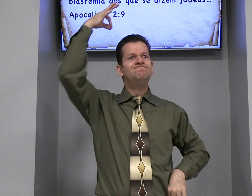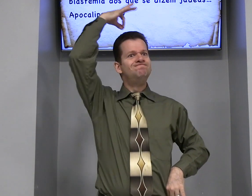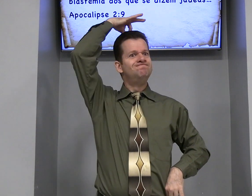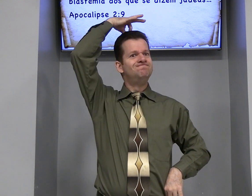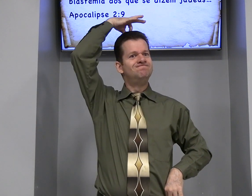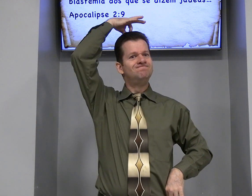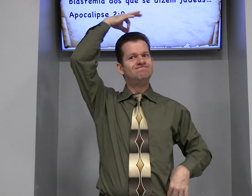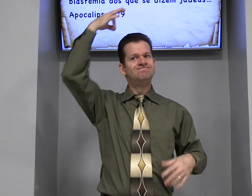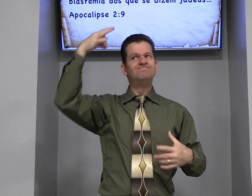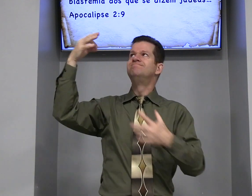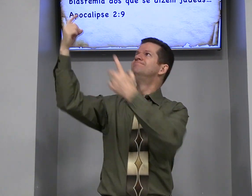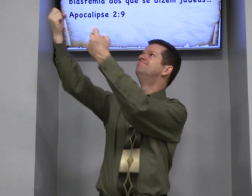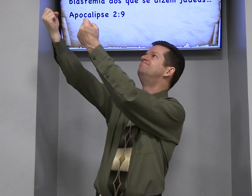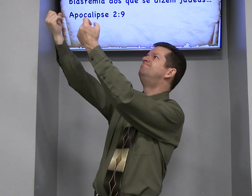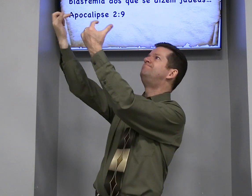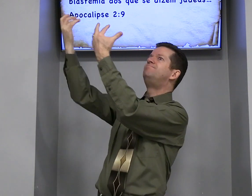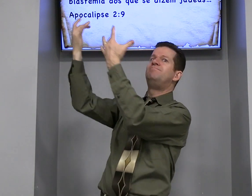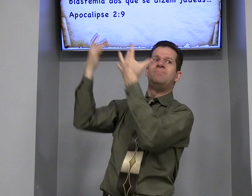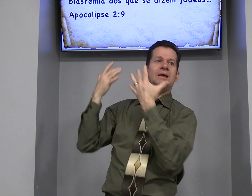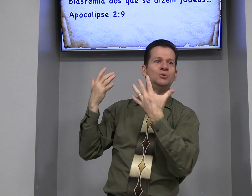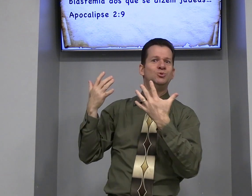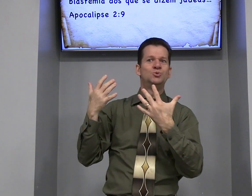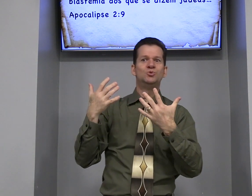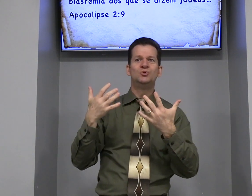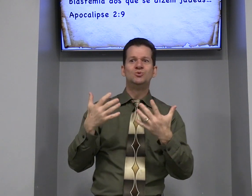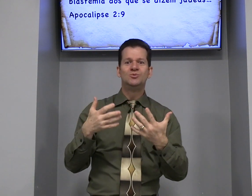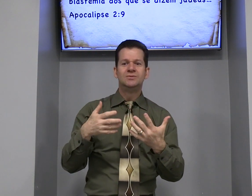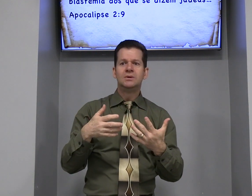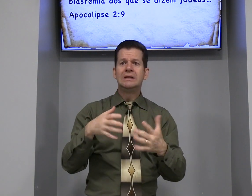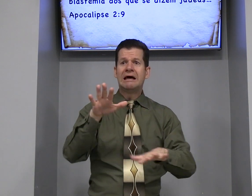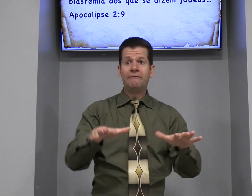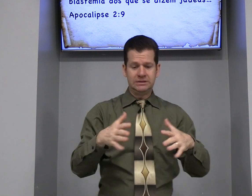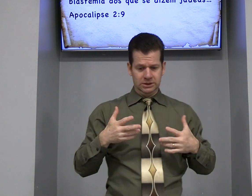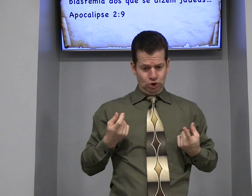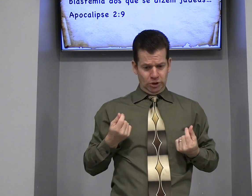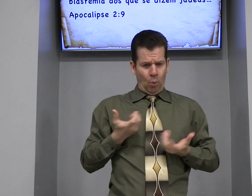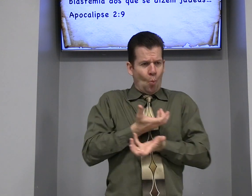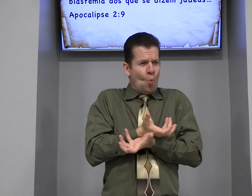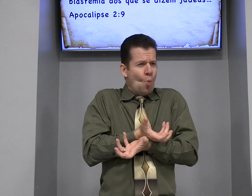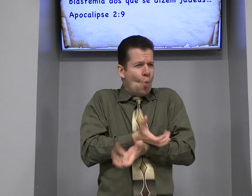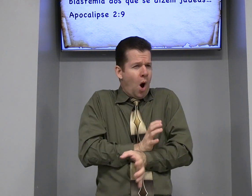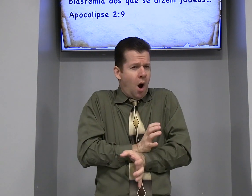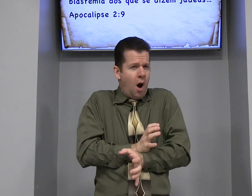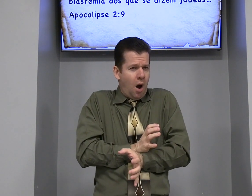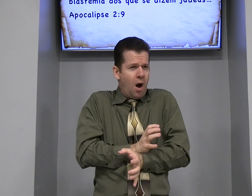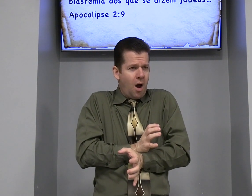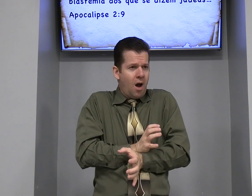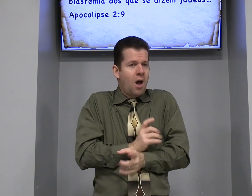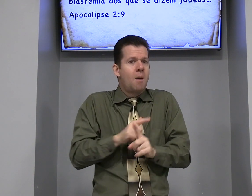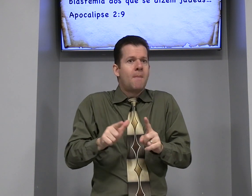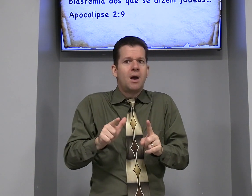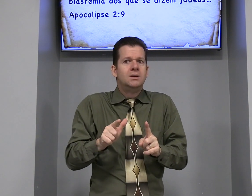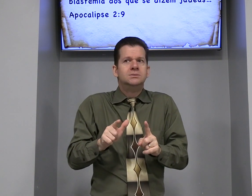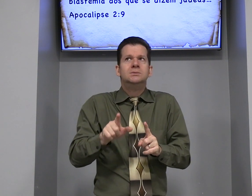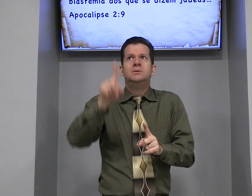dinheiro e riqueza, é o espírito. Eles eram cheios de bênçãos. Talvez não tinha muita